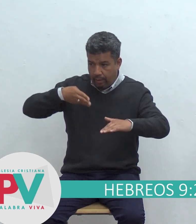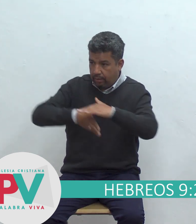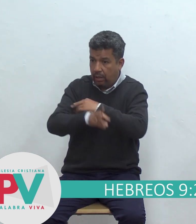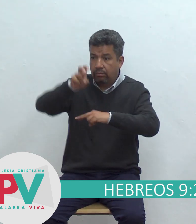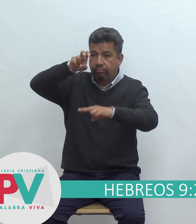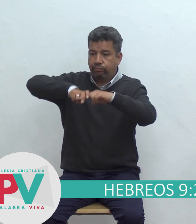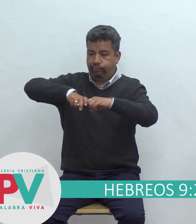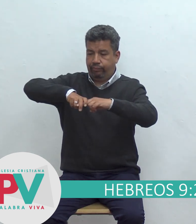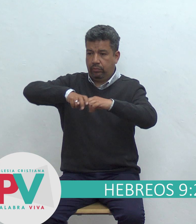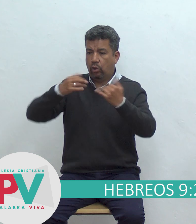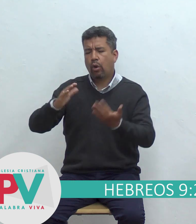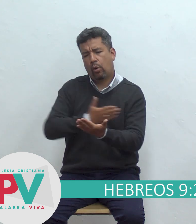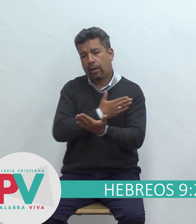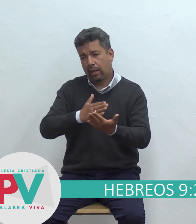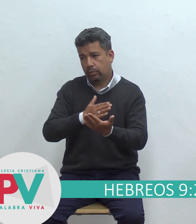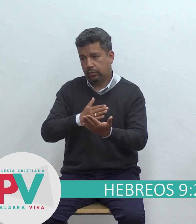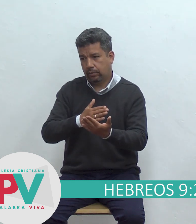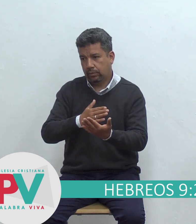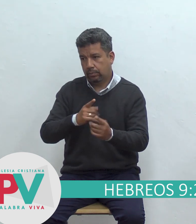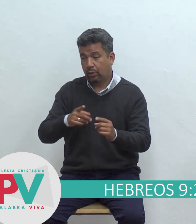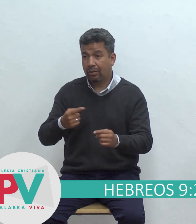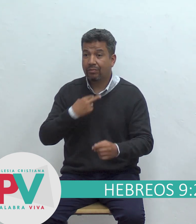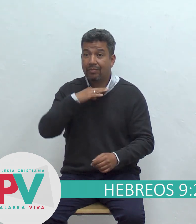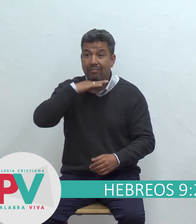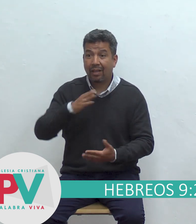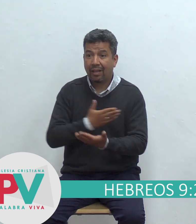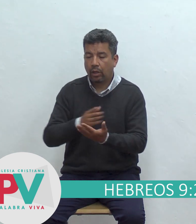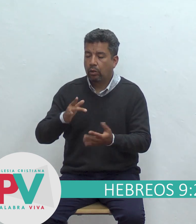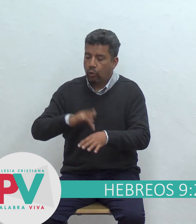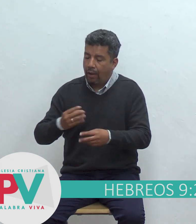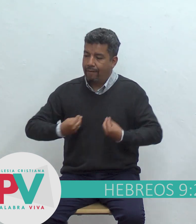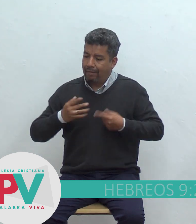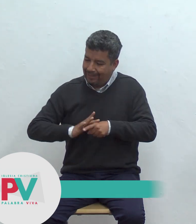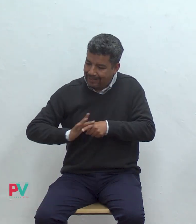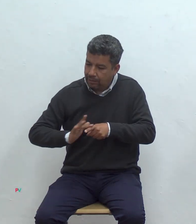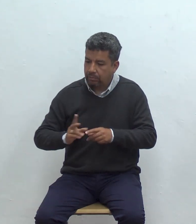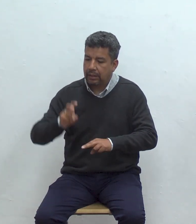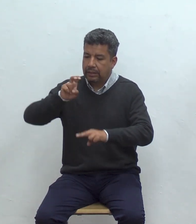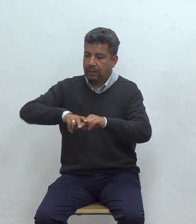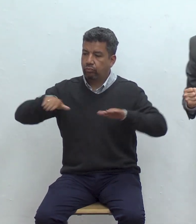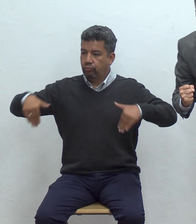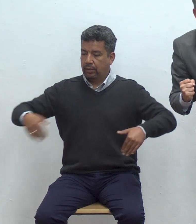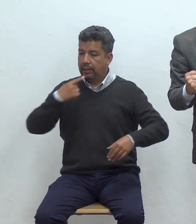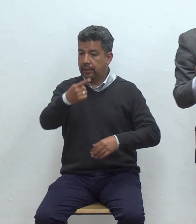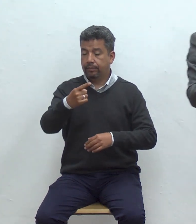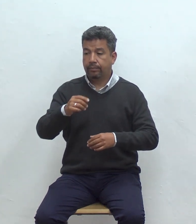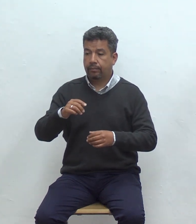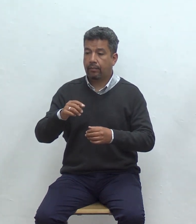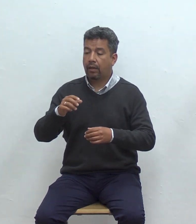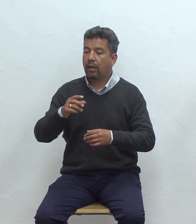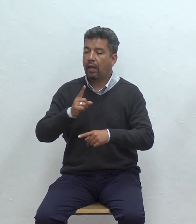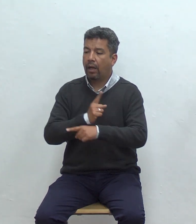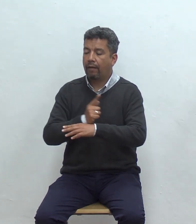sentarse en el trono. Hoy lo cantamos, pero no basta con cantarlo, hay que vivirlo. Él está sentado en el trono. Y dice la Biblia, léalo en